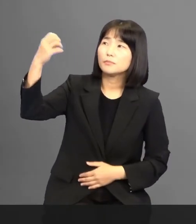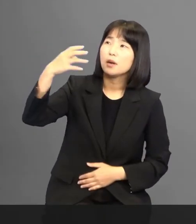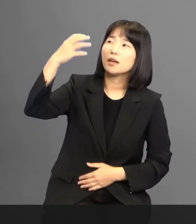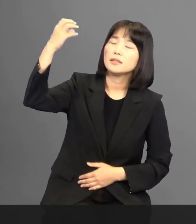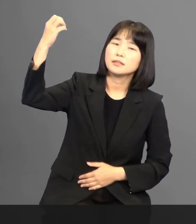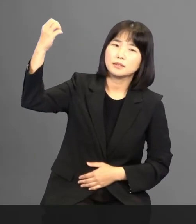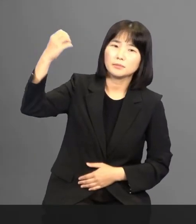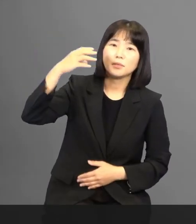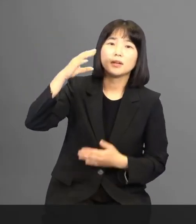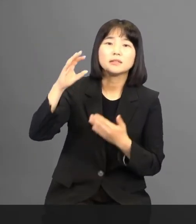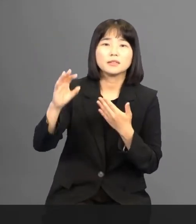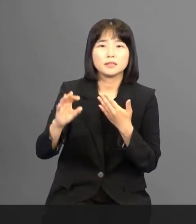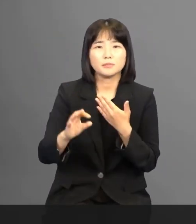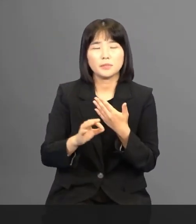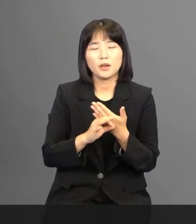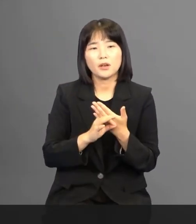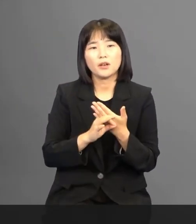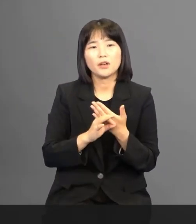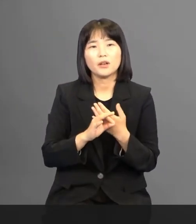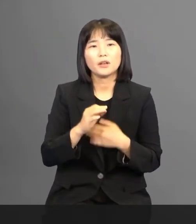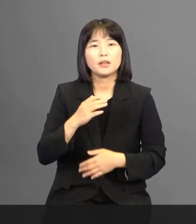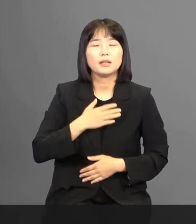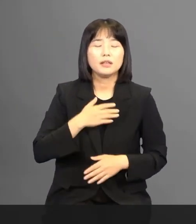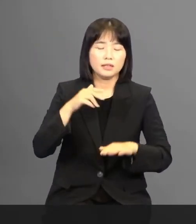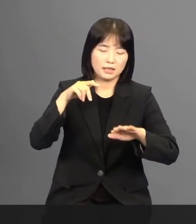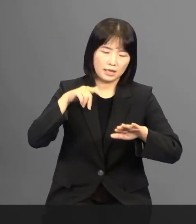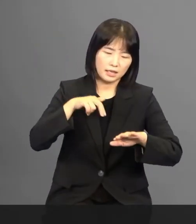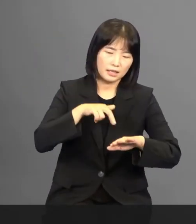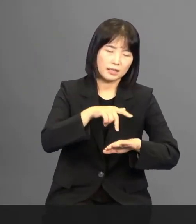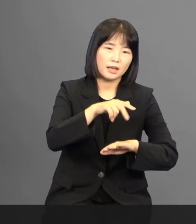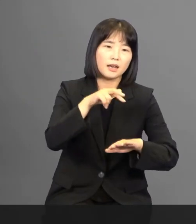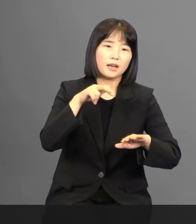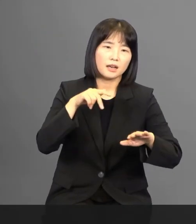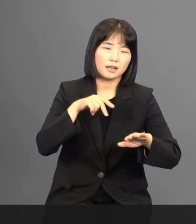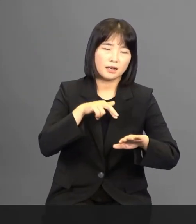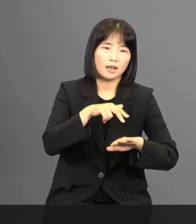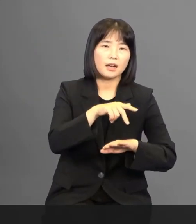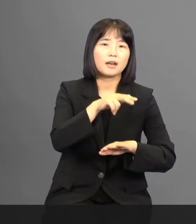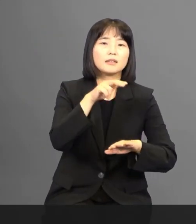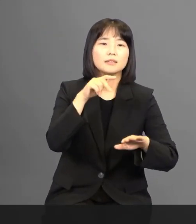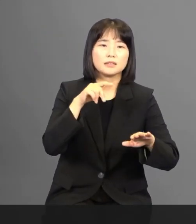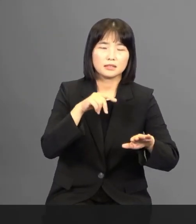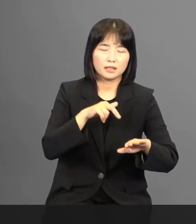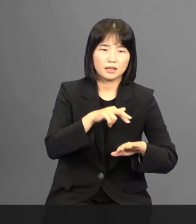주님 말씀하시면 내가